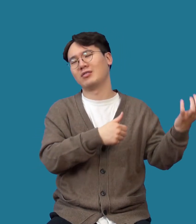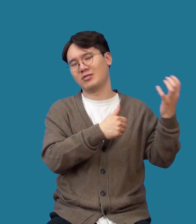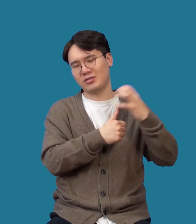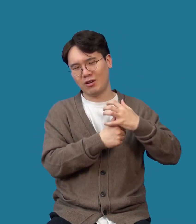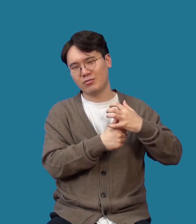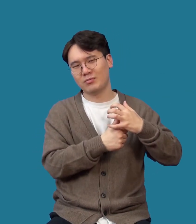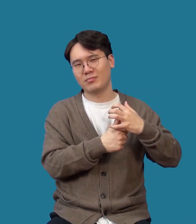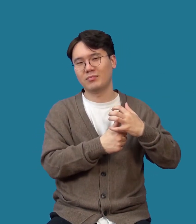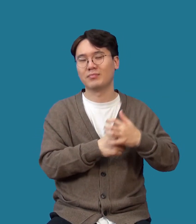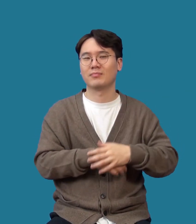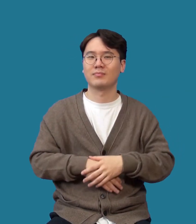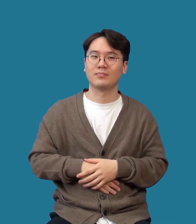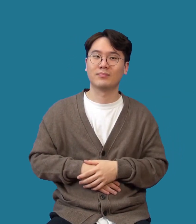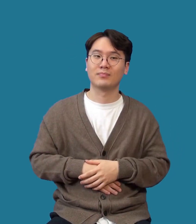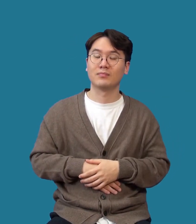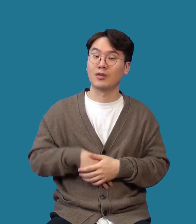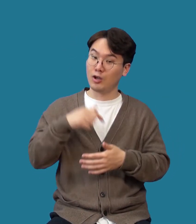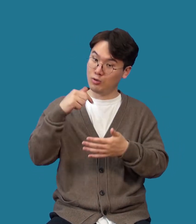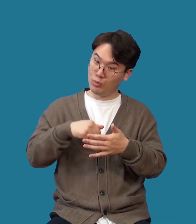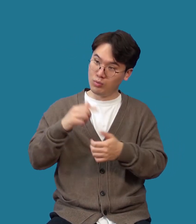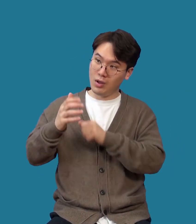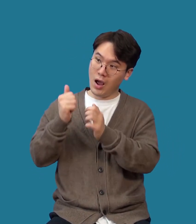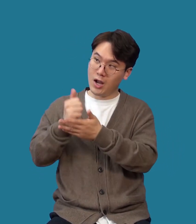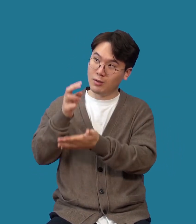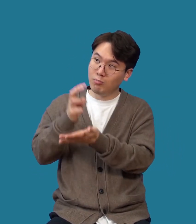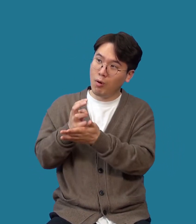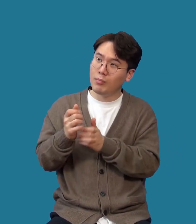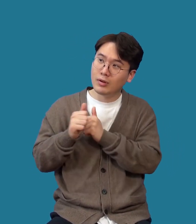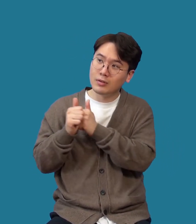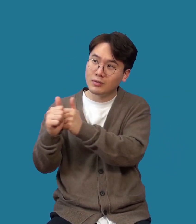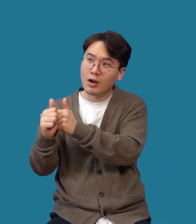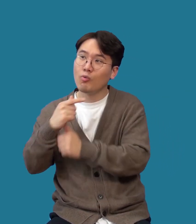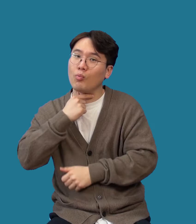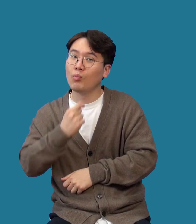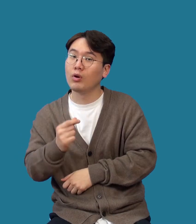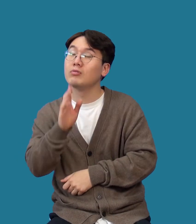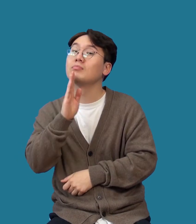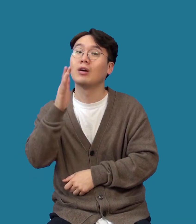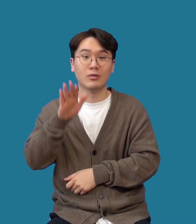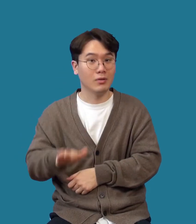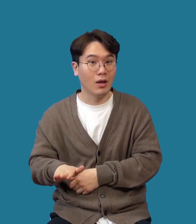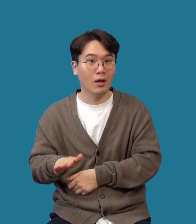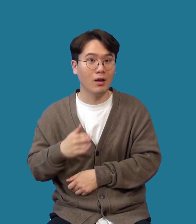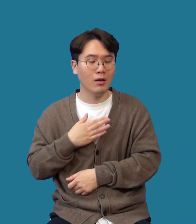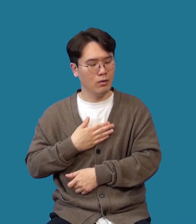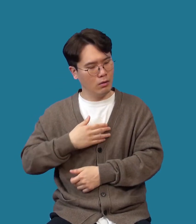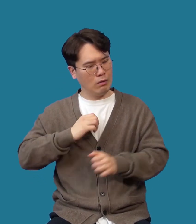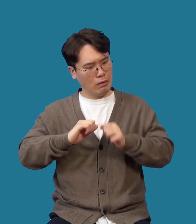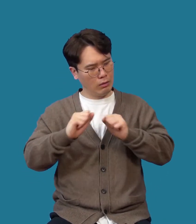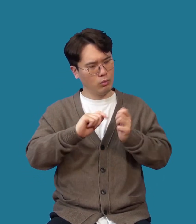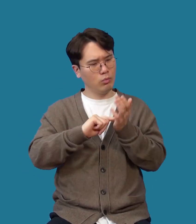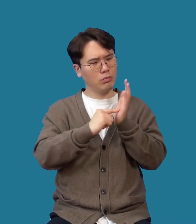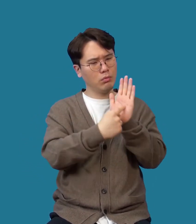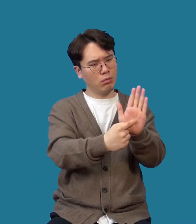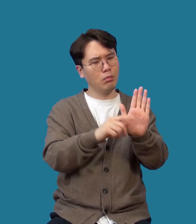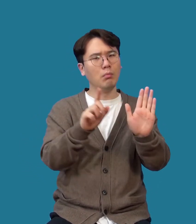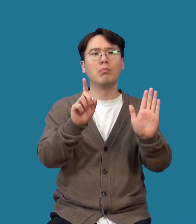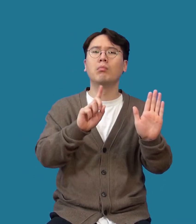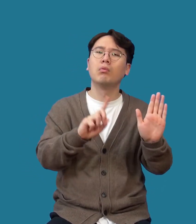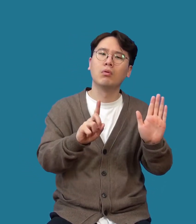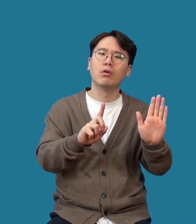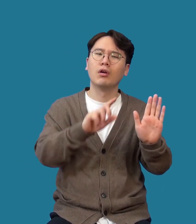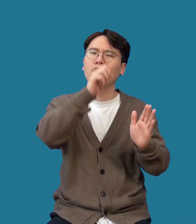분명히 속으로는 하나님의 법을 지키기를 더 원하는데 나타나는 결과를 보면 죄의 법에